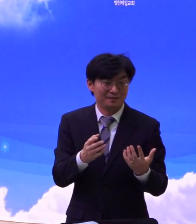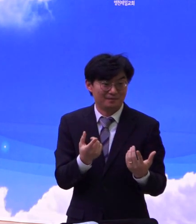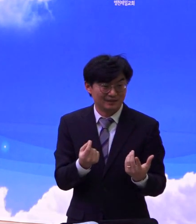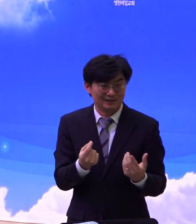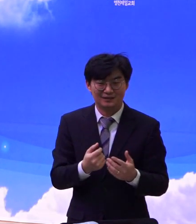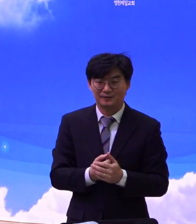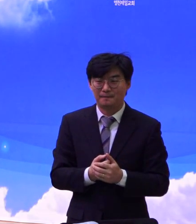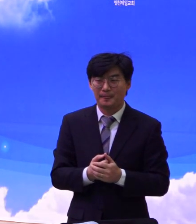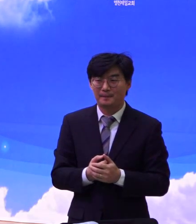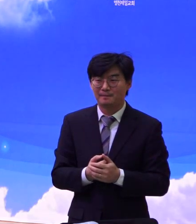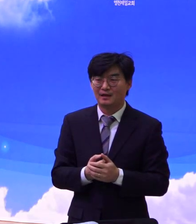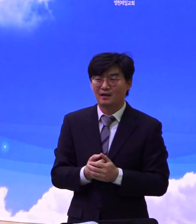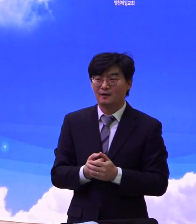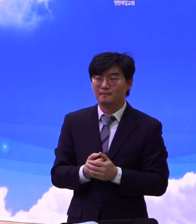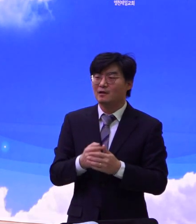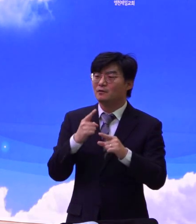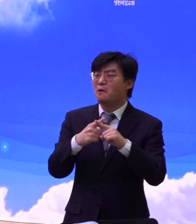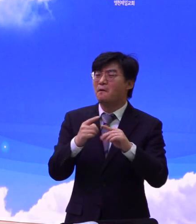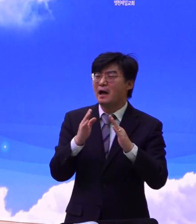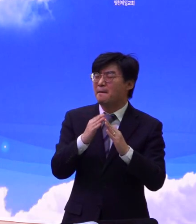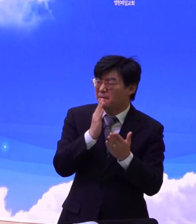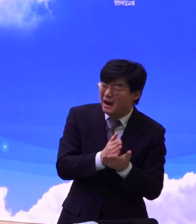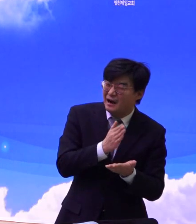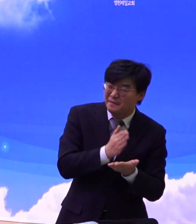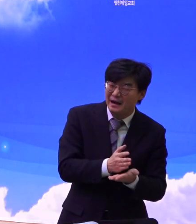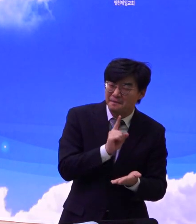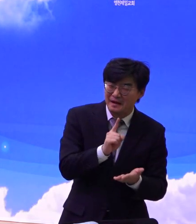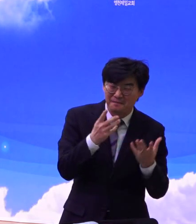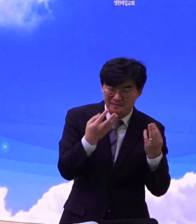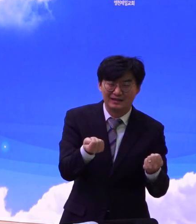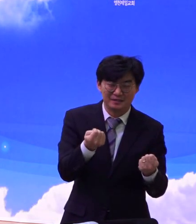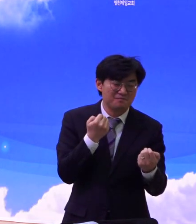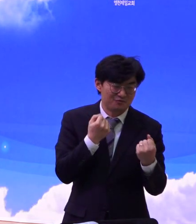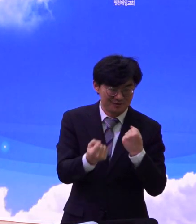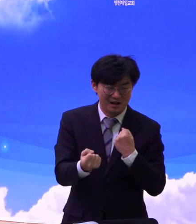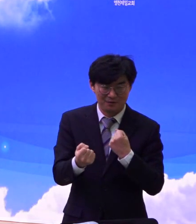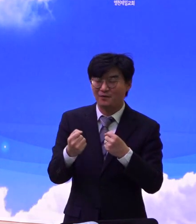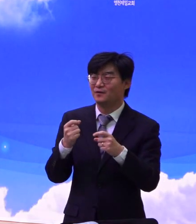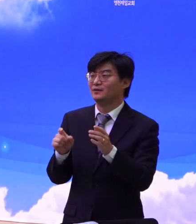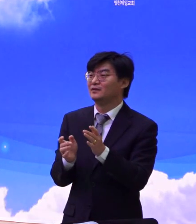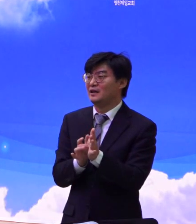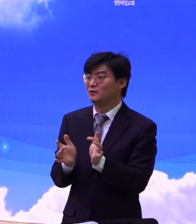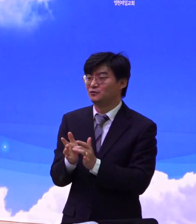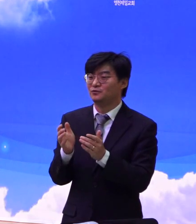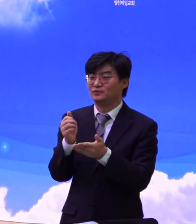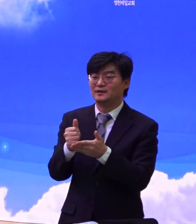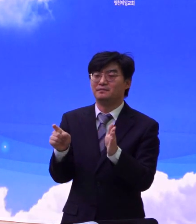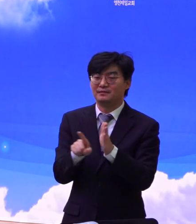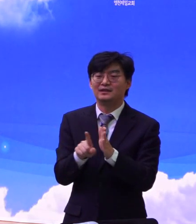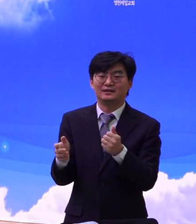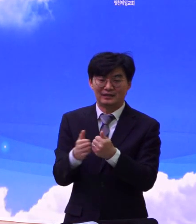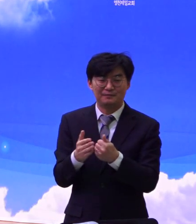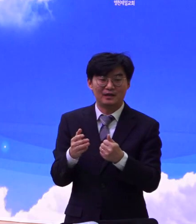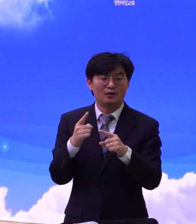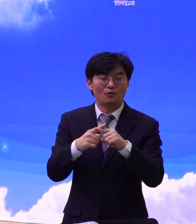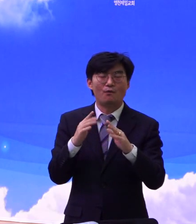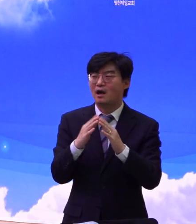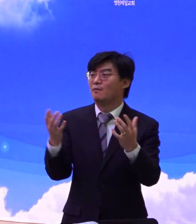멀리 있는 자녀가 전화하고 그럼에도 이 자리에 오셨습니다. 예수 믿는 사람들입니다. 그런데 예수